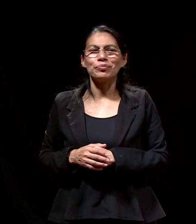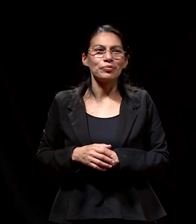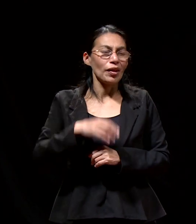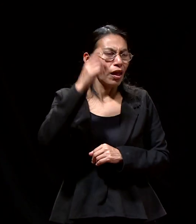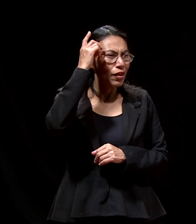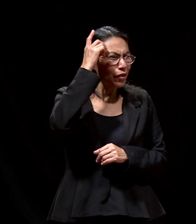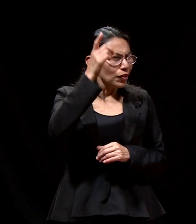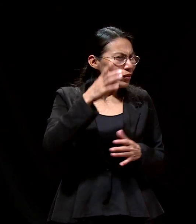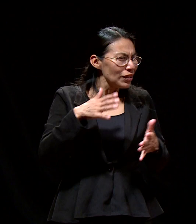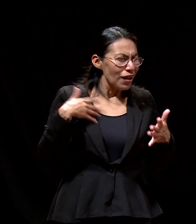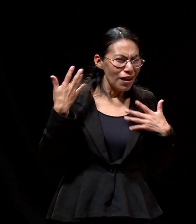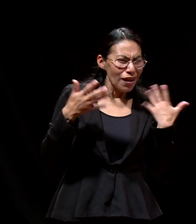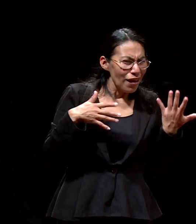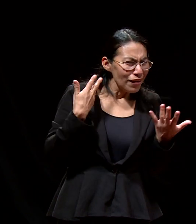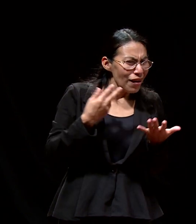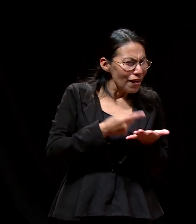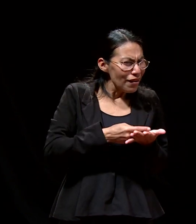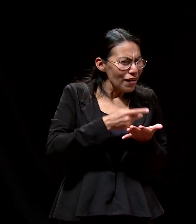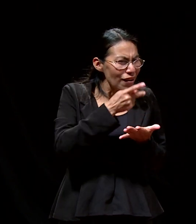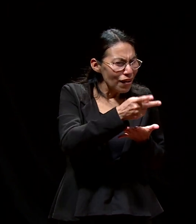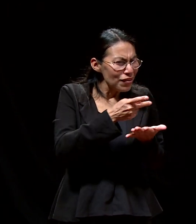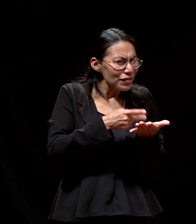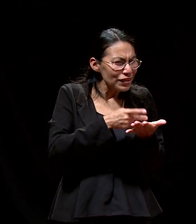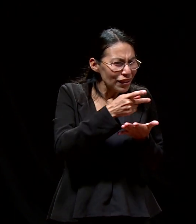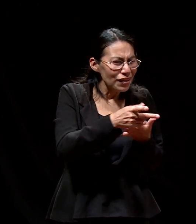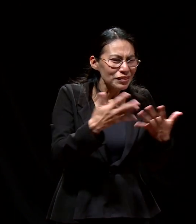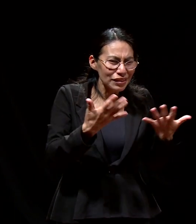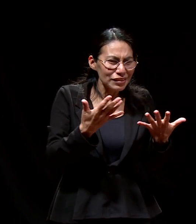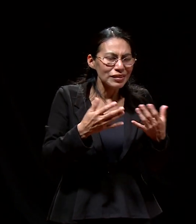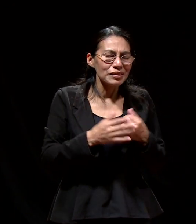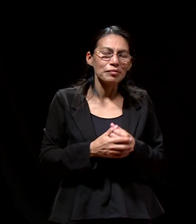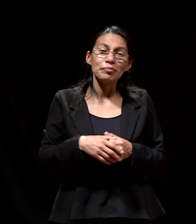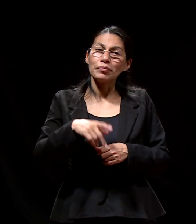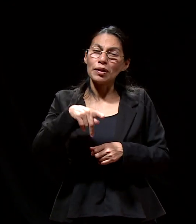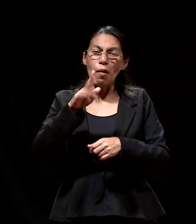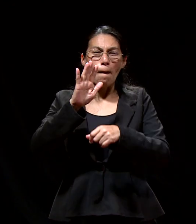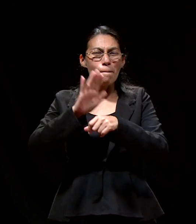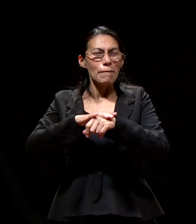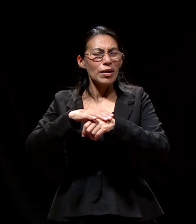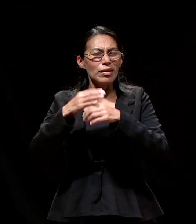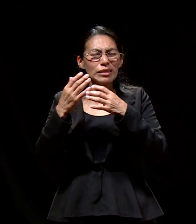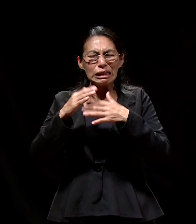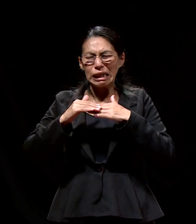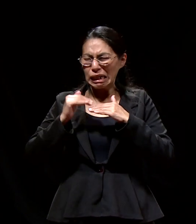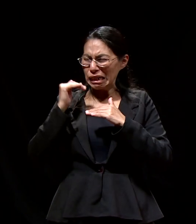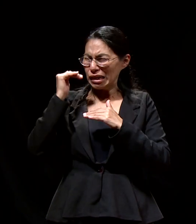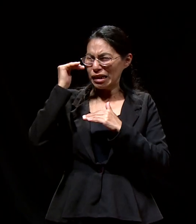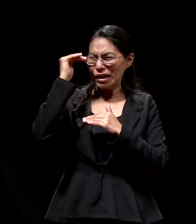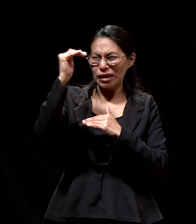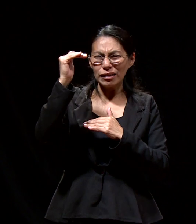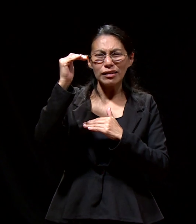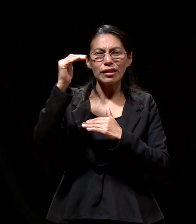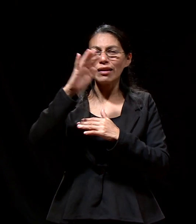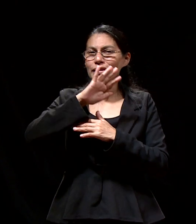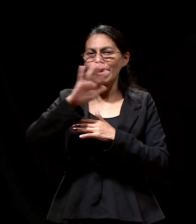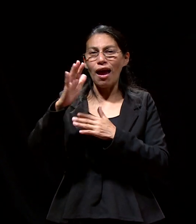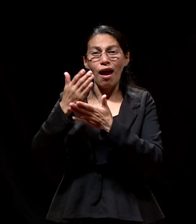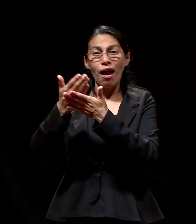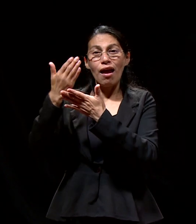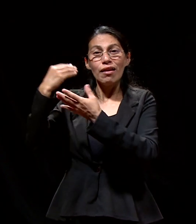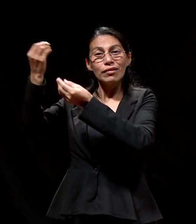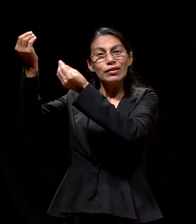en hacer regalos pero el más grande de todos los regalos ya lo dio y